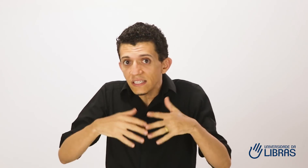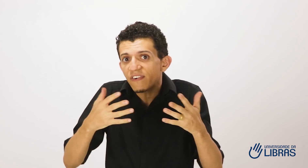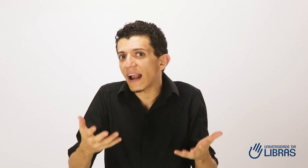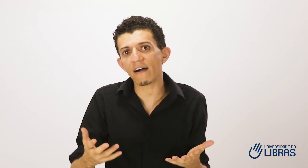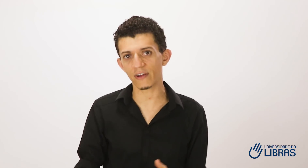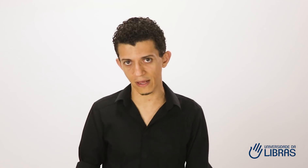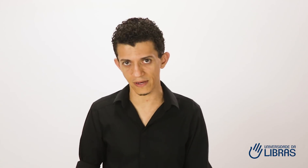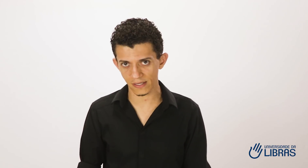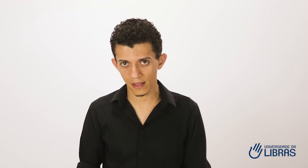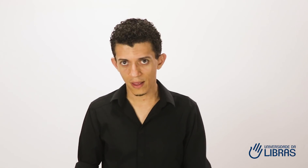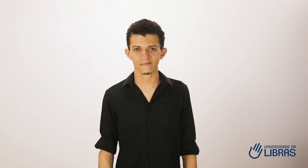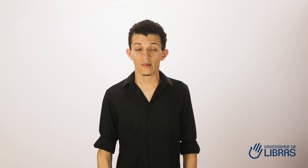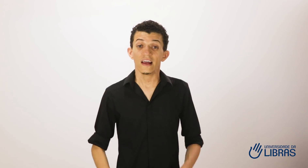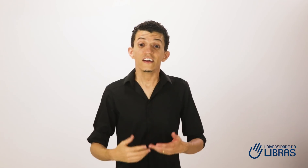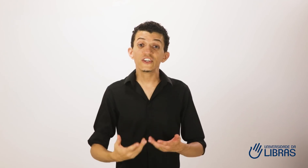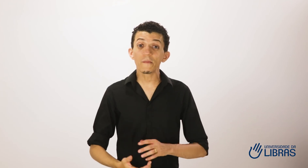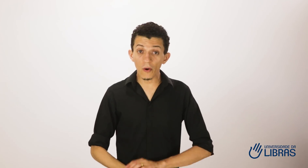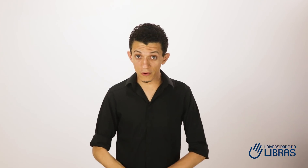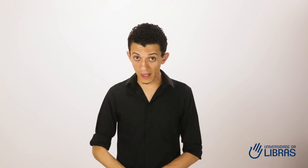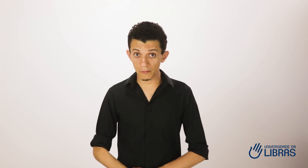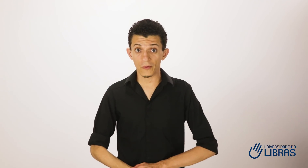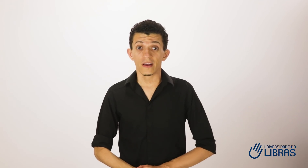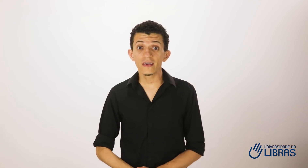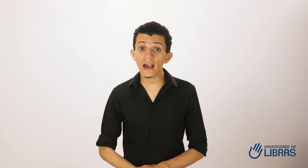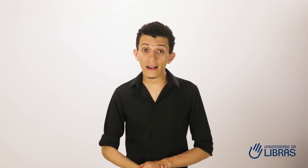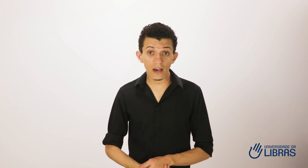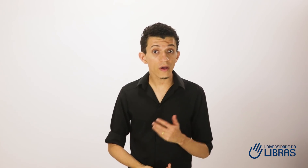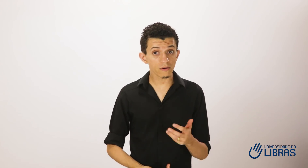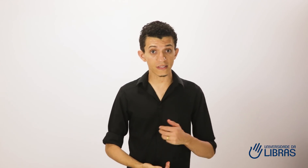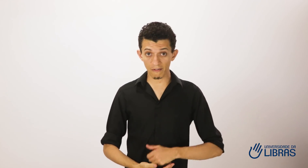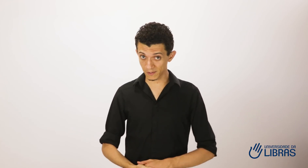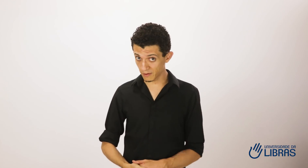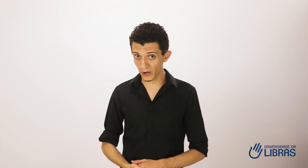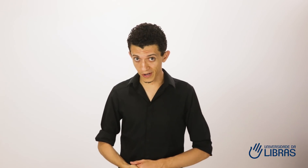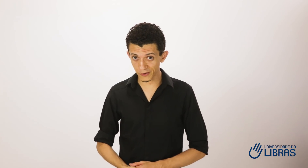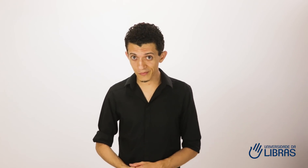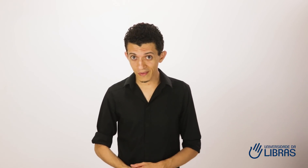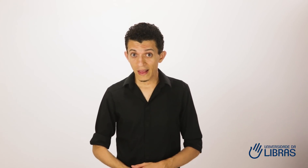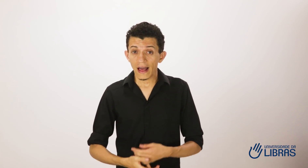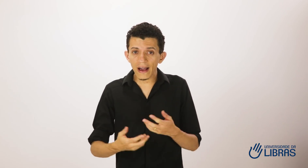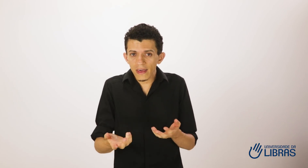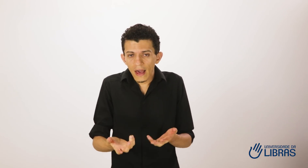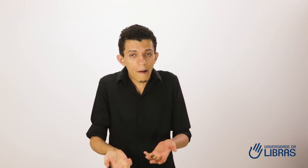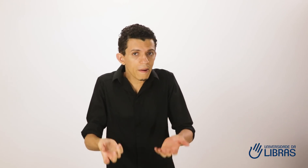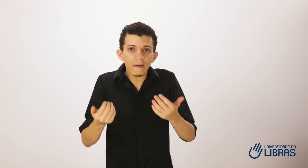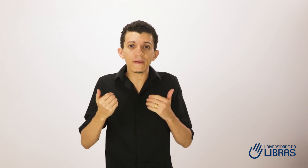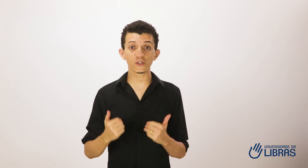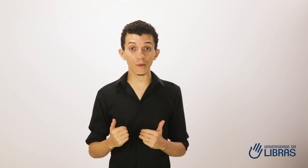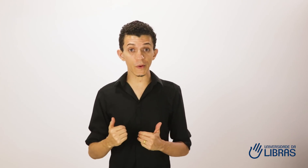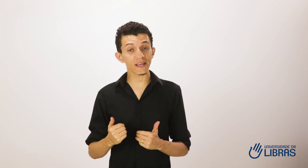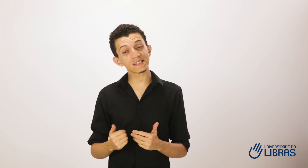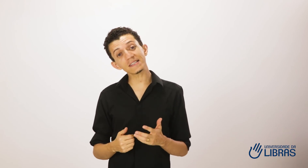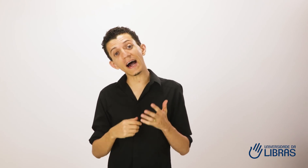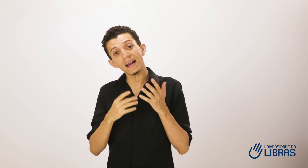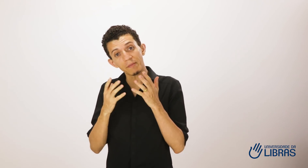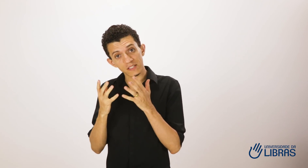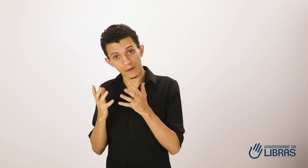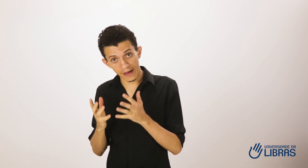eles falavam em Libras. Tinha pouco tempo que Raquel e eu estávamos namorando. Aí a minha mãe me pediu para poder ensinar Libras para